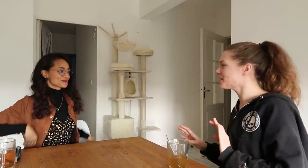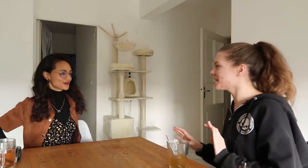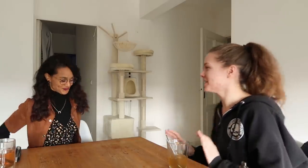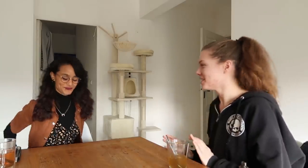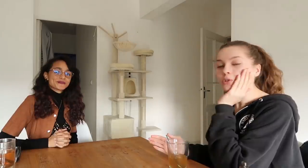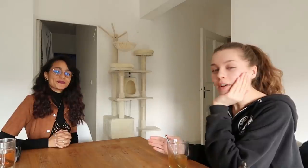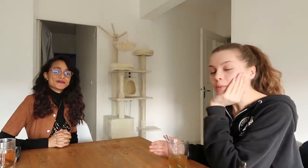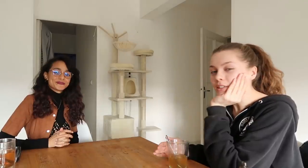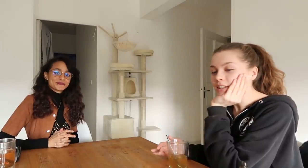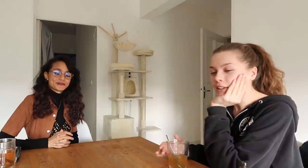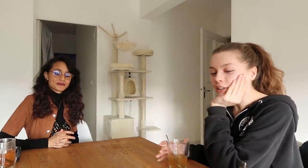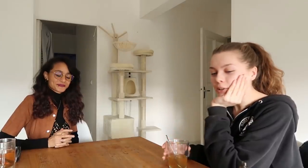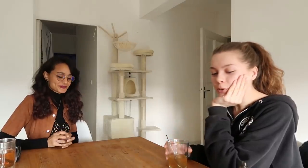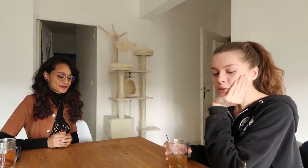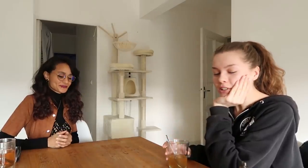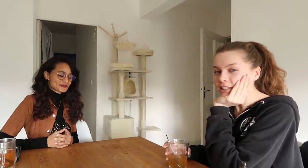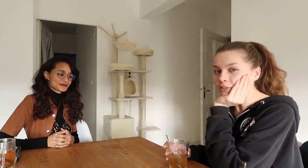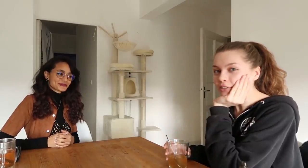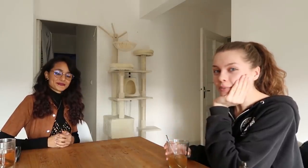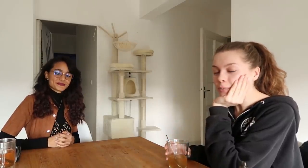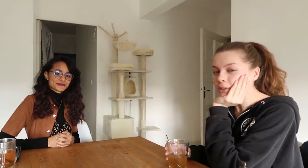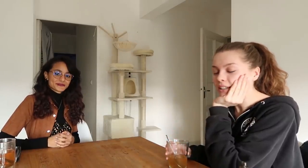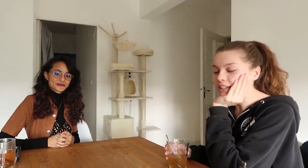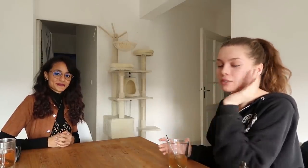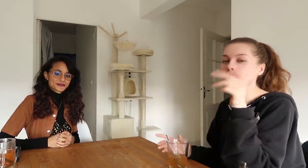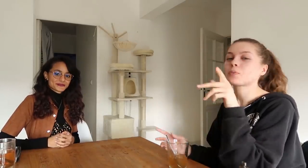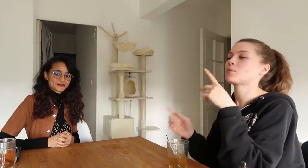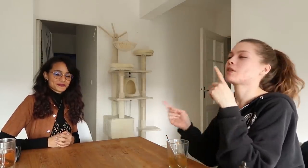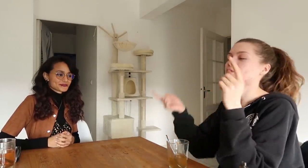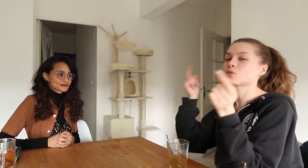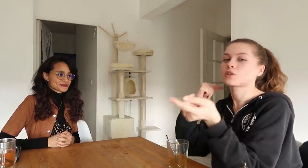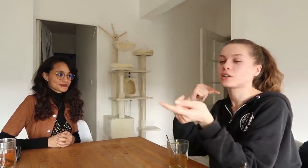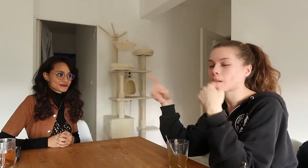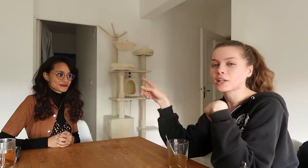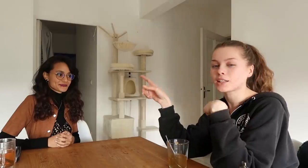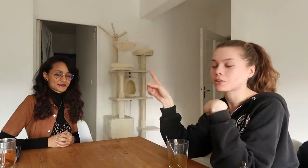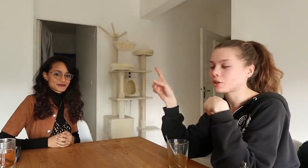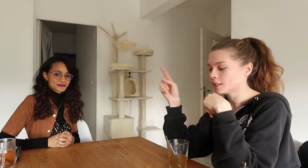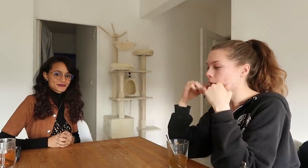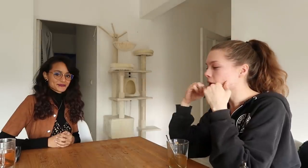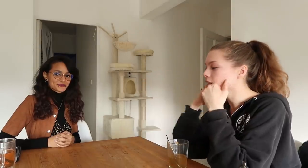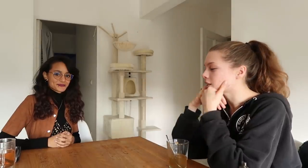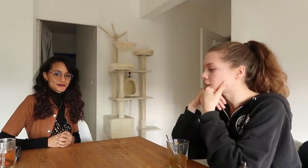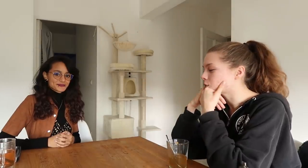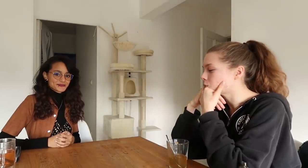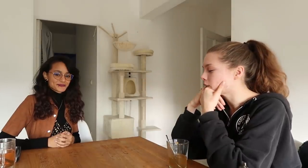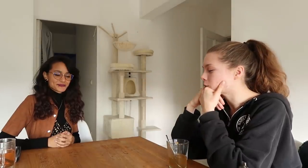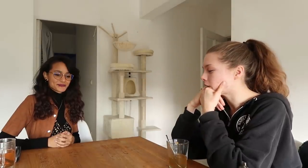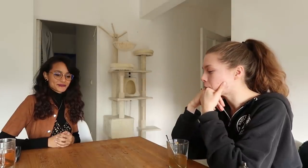révisé. Du coup, on va commencer le cours de langue des signes. On va faire un petit peu des révisions par rapport à ce qu'on a appris la dernière fois. Et après, du coup, t'as dit qu'on allait apprendre